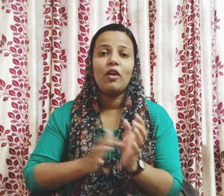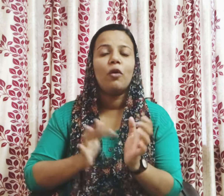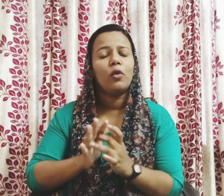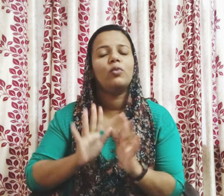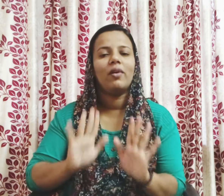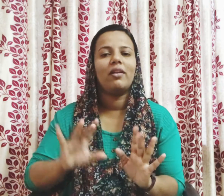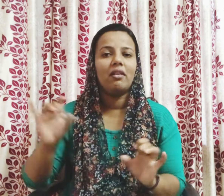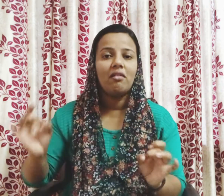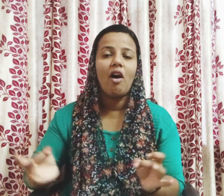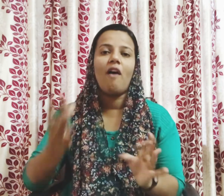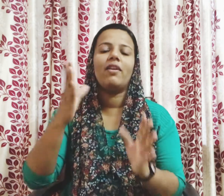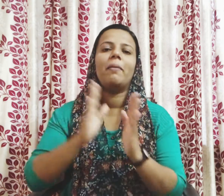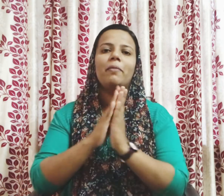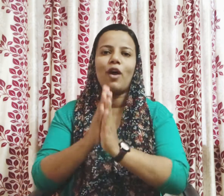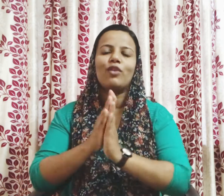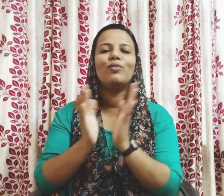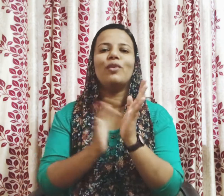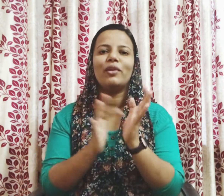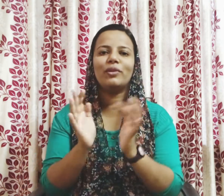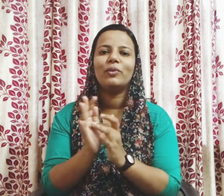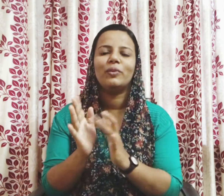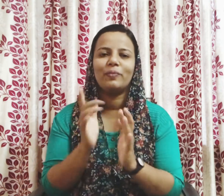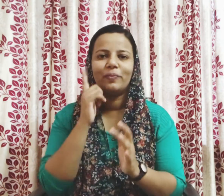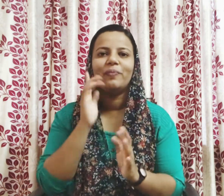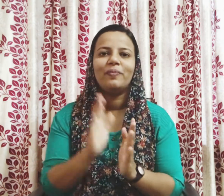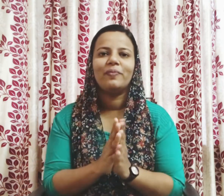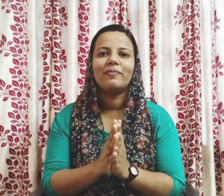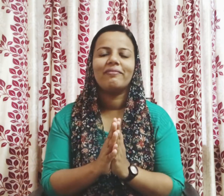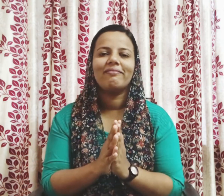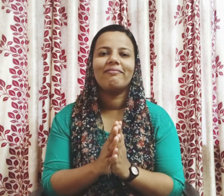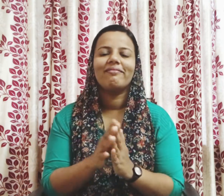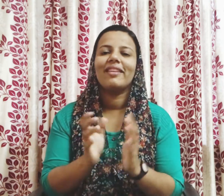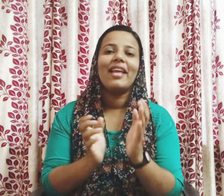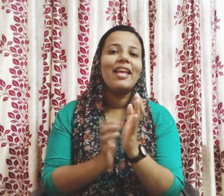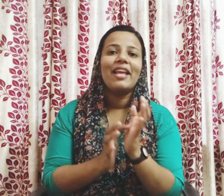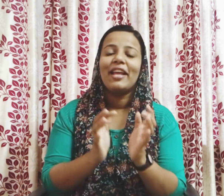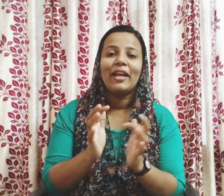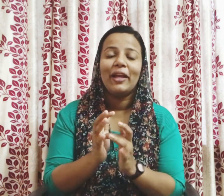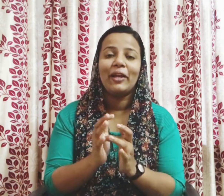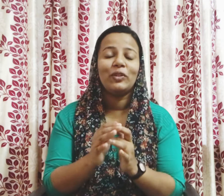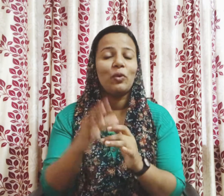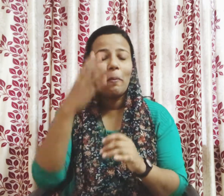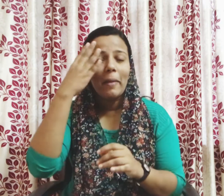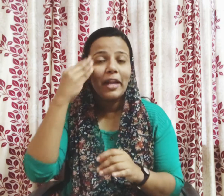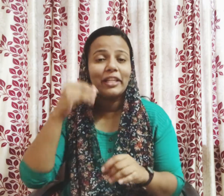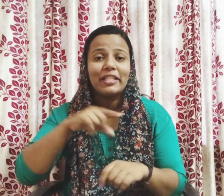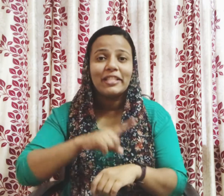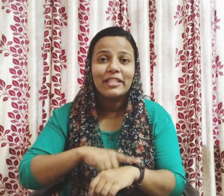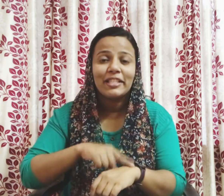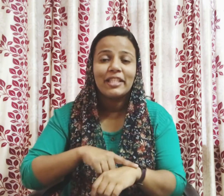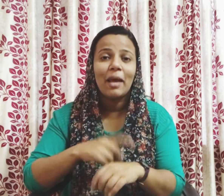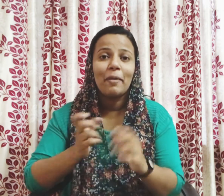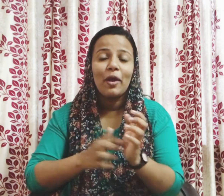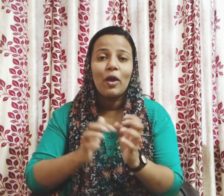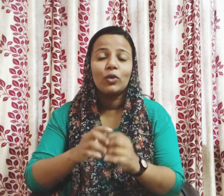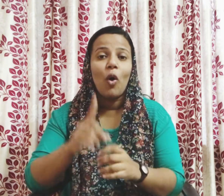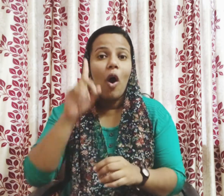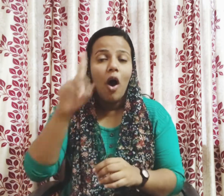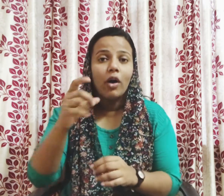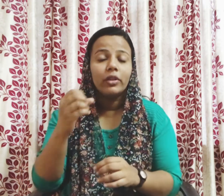എഴുന്നേറ്റ് പ്രാർത്ഥിച്ചു. ആമേൻ അധികാരത്തിൽ എഴുന്നേറ്റ് പോയ ആമേൻ സഹോദരിമാരാ, യേശുവിൻ്റെ കല്ലറ തുറന്നു കിടക്കുന്നതും യേശു ഉയർത്തെഴുന്നേറ്റും എന്നുള്ള